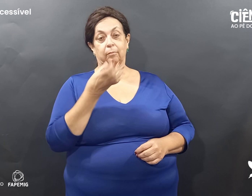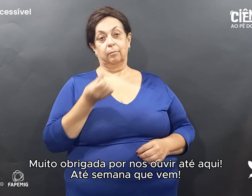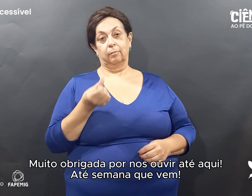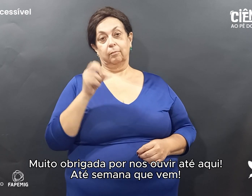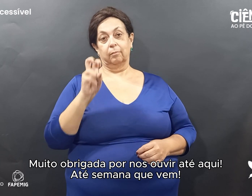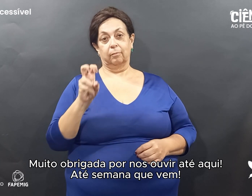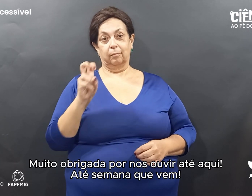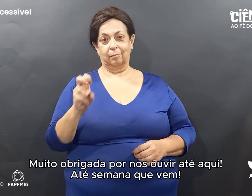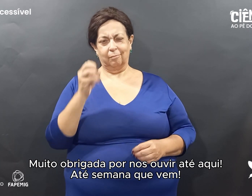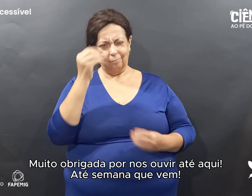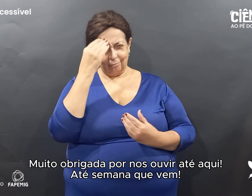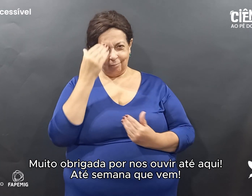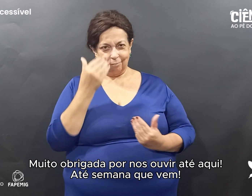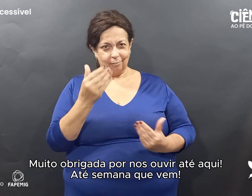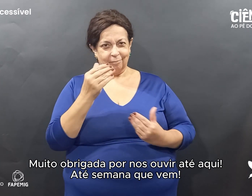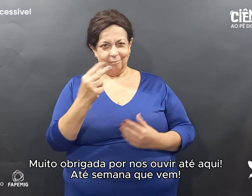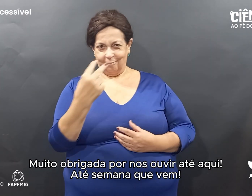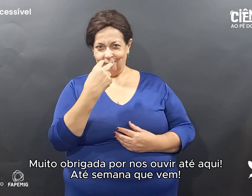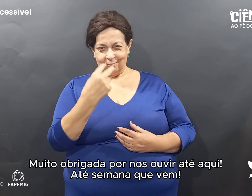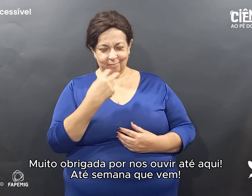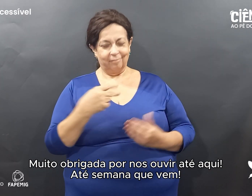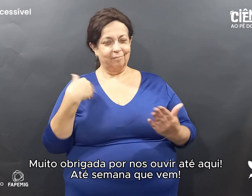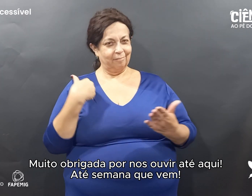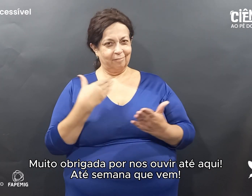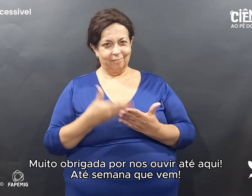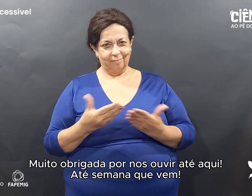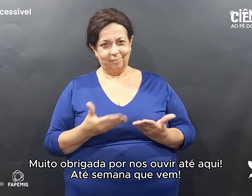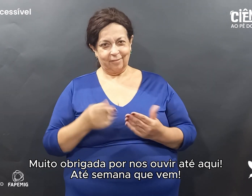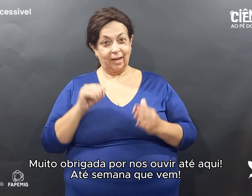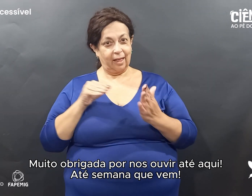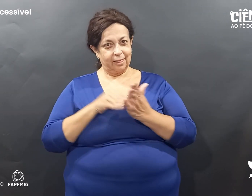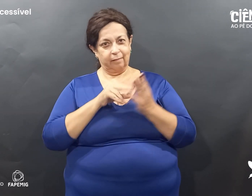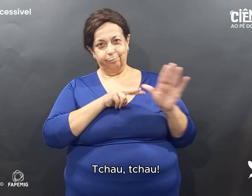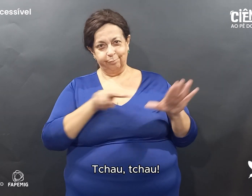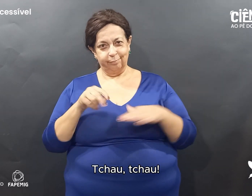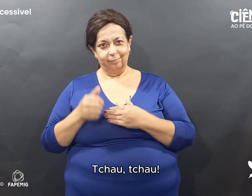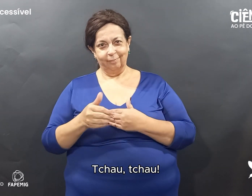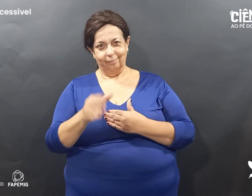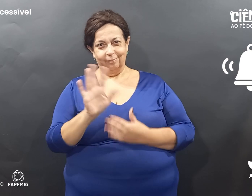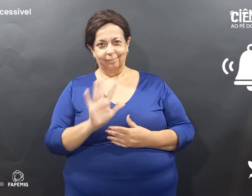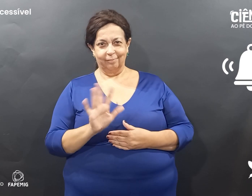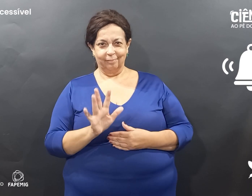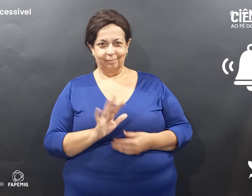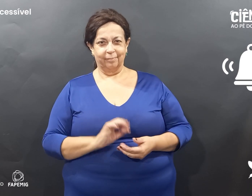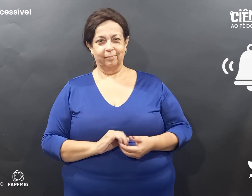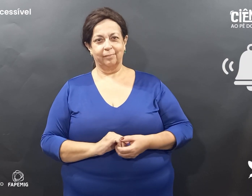99948-4655. Muito obrigada por nos ouvir até aqui. Até semana que vem. Tchau, tchau.